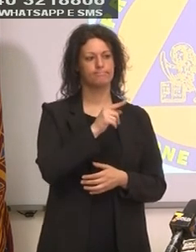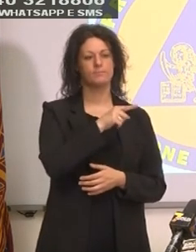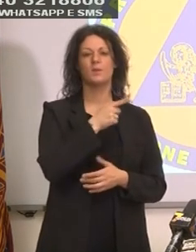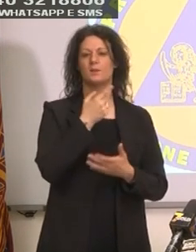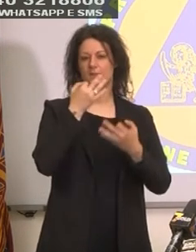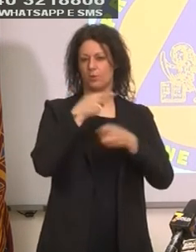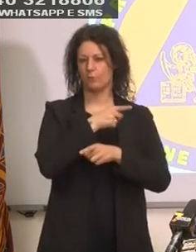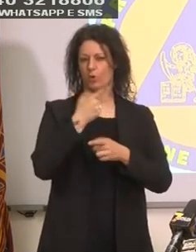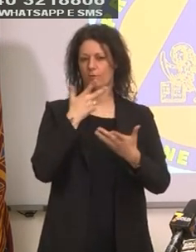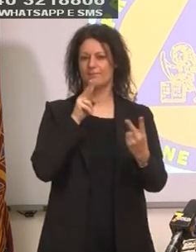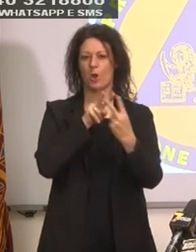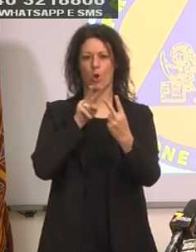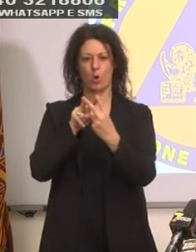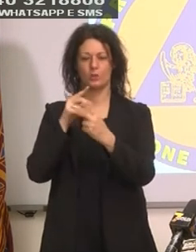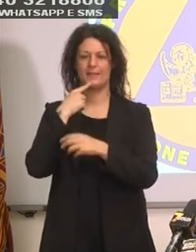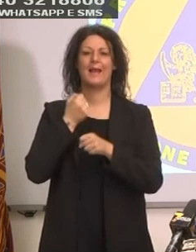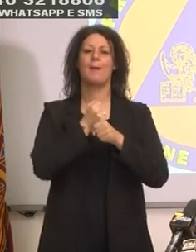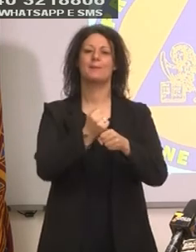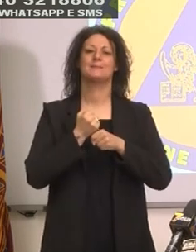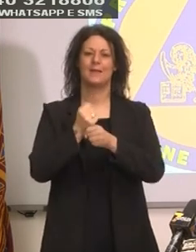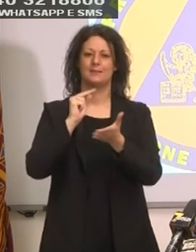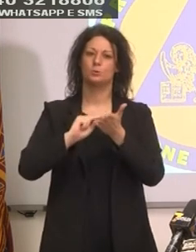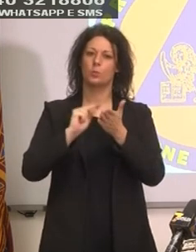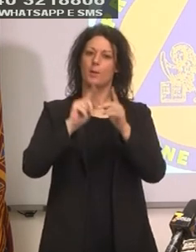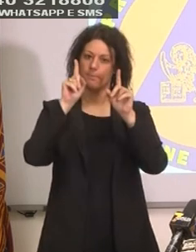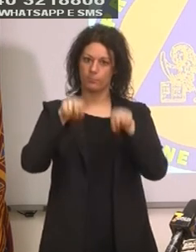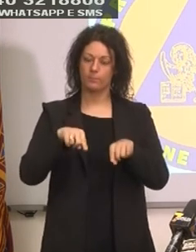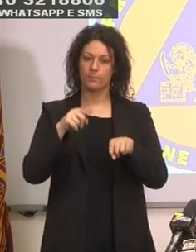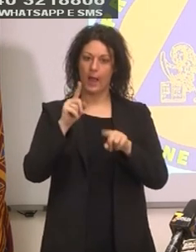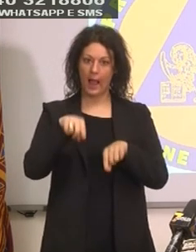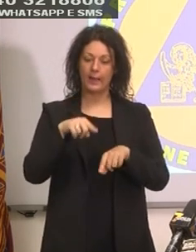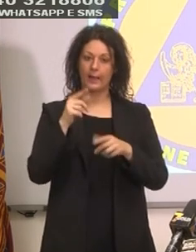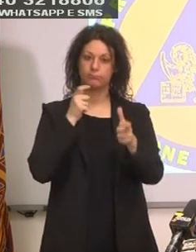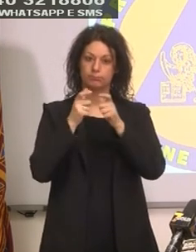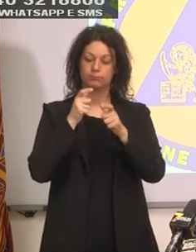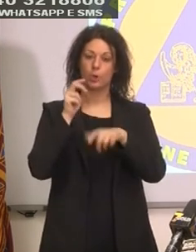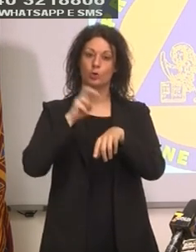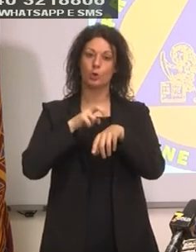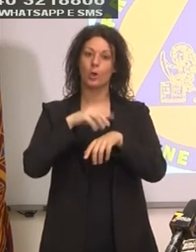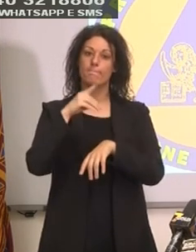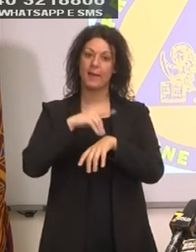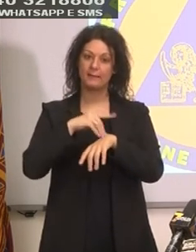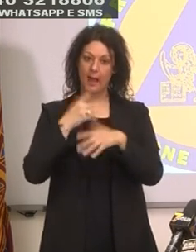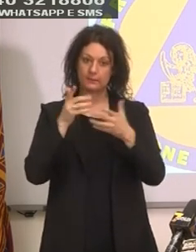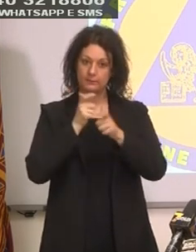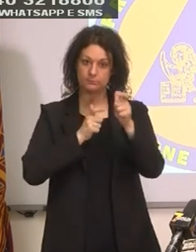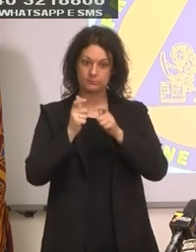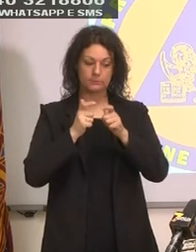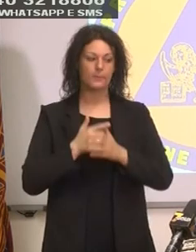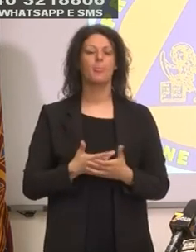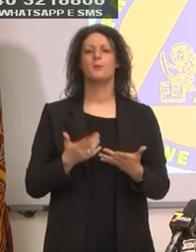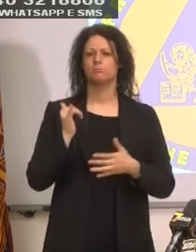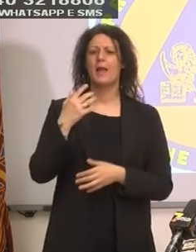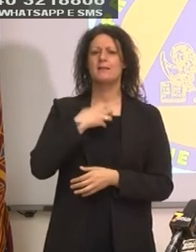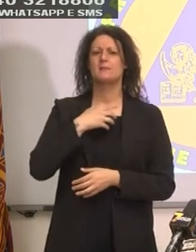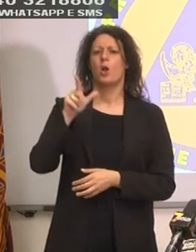avuto un'interlocuzione, avete parlato anche con i pediatri? Ma sì, l'assessore Lanzarin sta sentendo gli educatori, ma anche